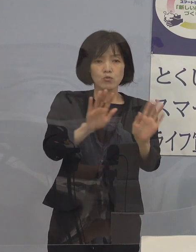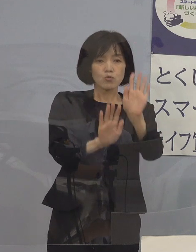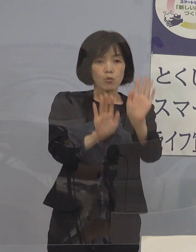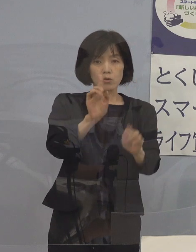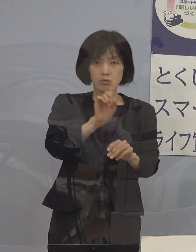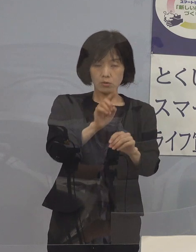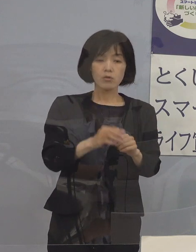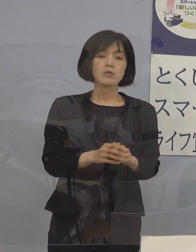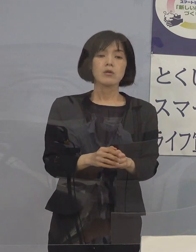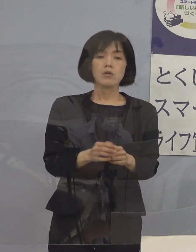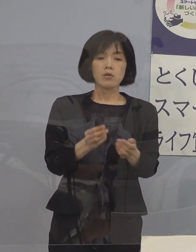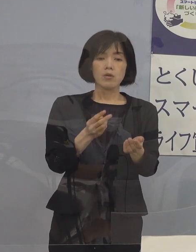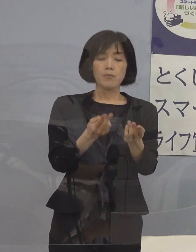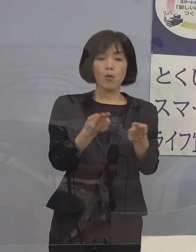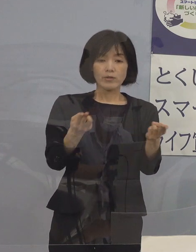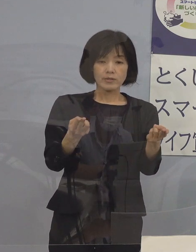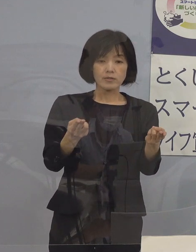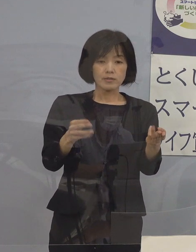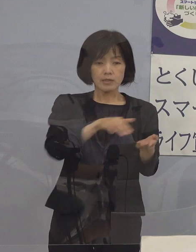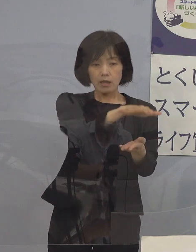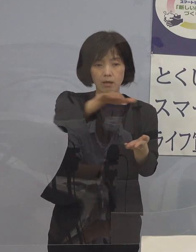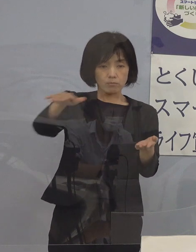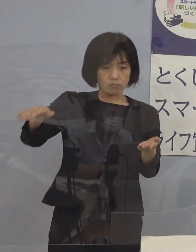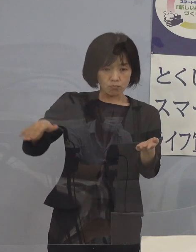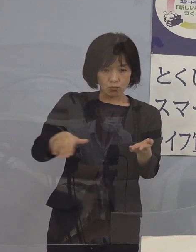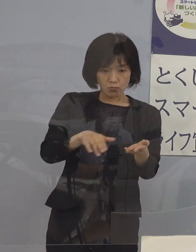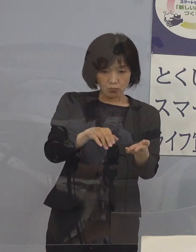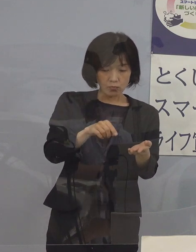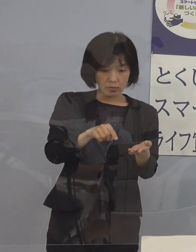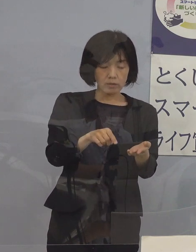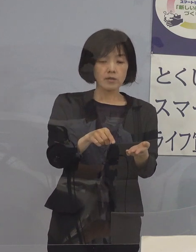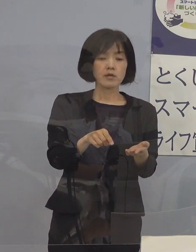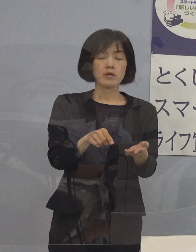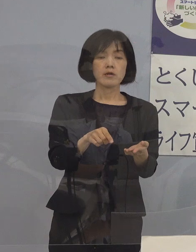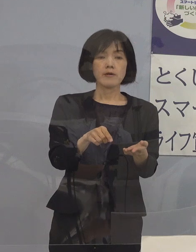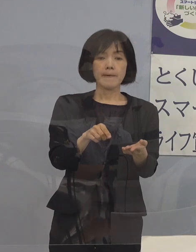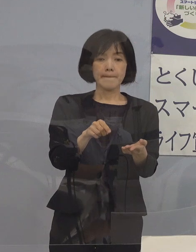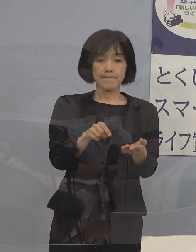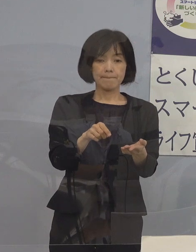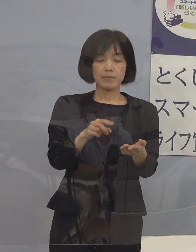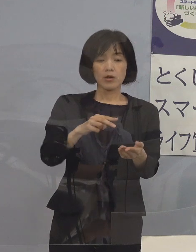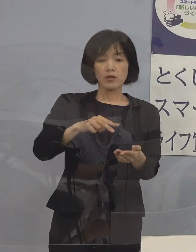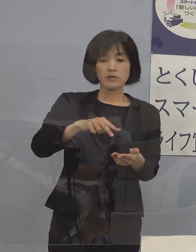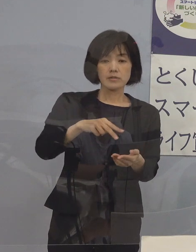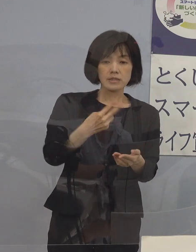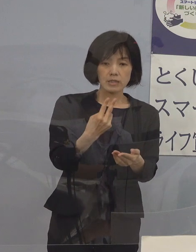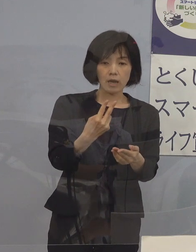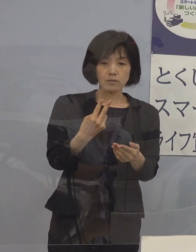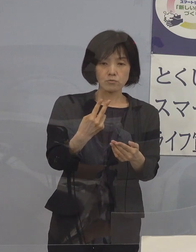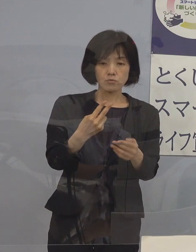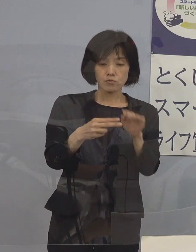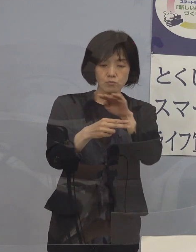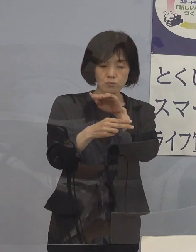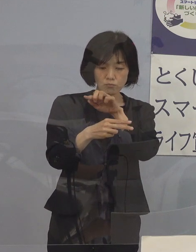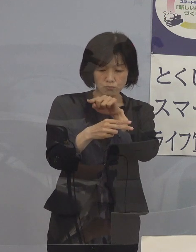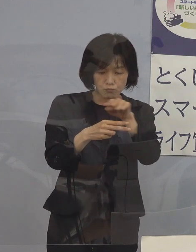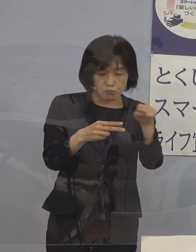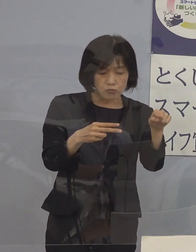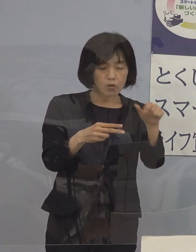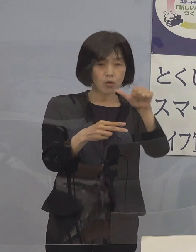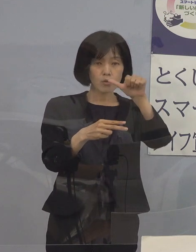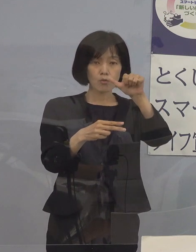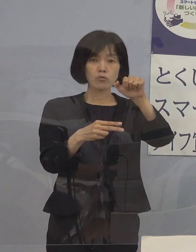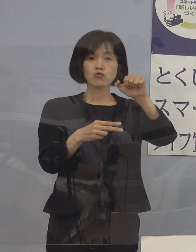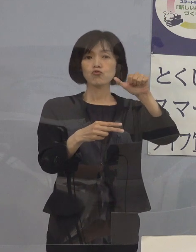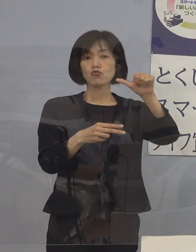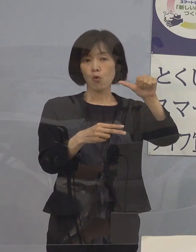で、病床の全体としてこちらについては200分の55となり